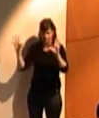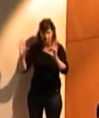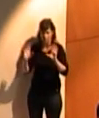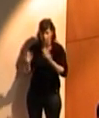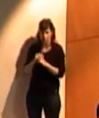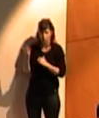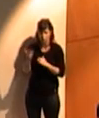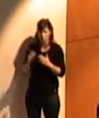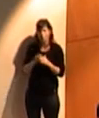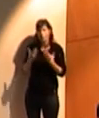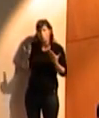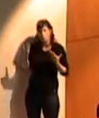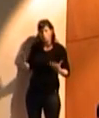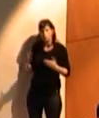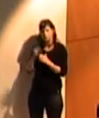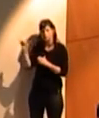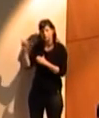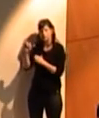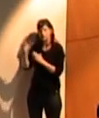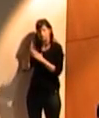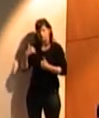est handicapée, mais c'est l'espace qui handicape.